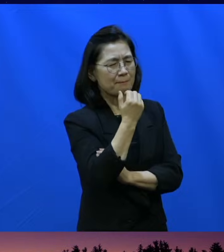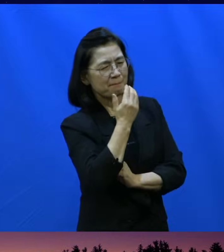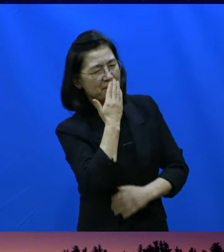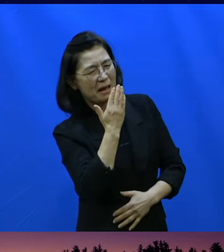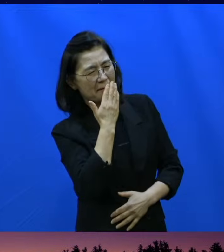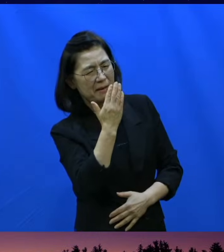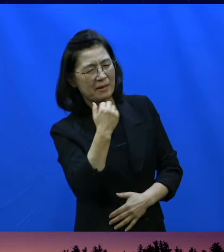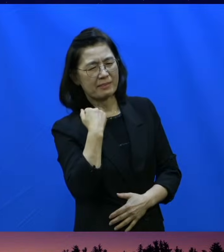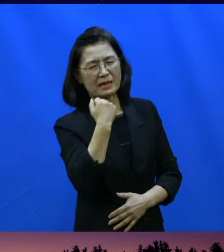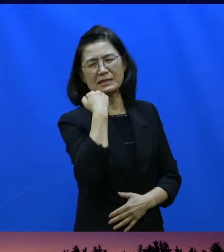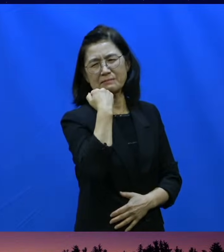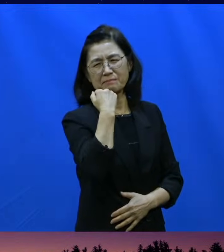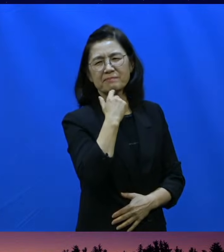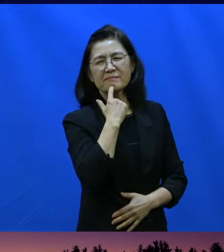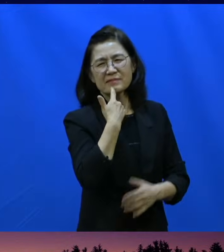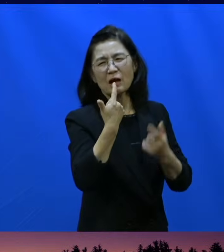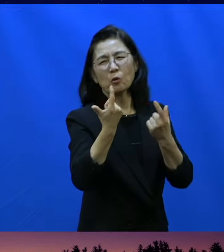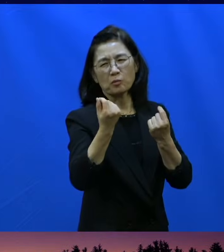거예요. 그죠?